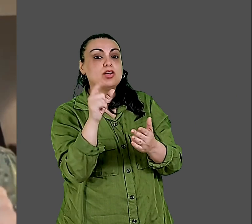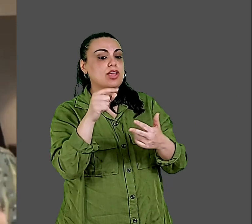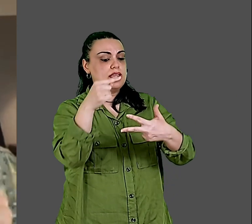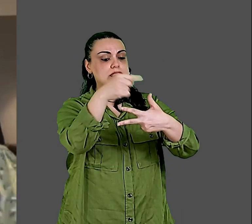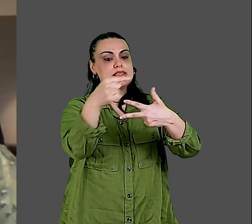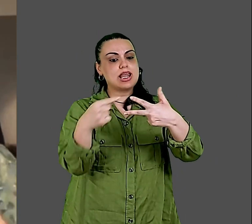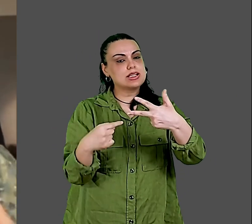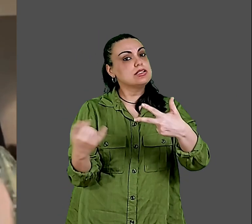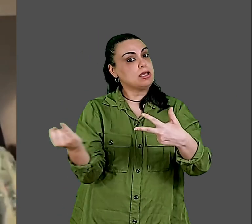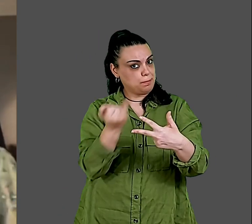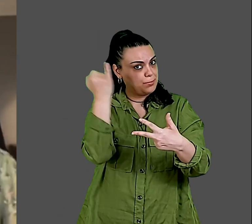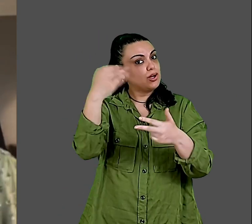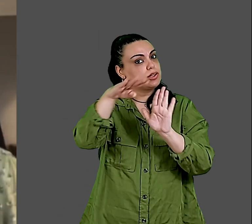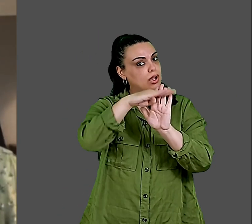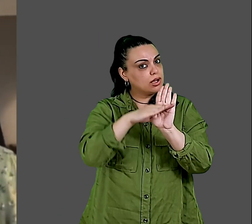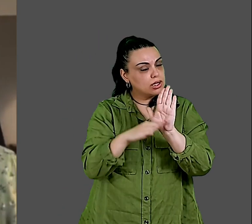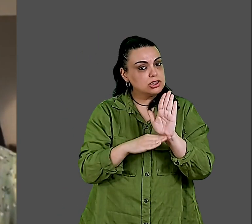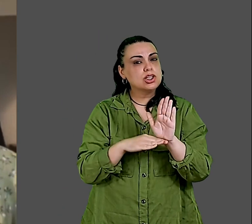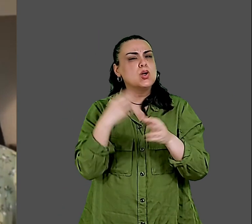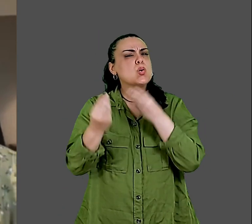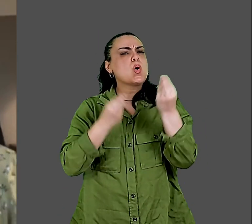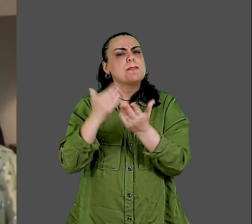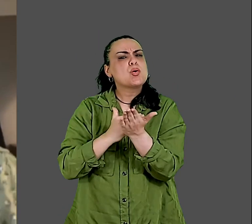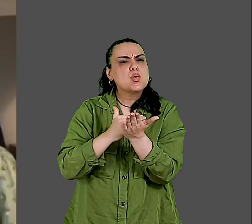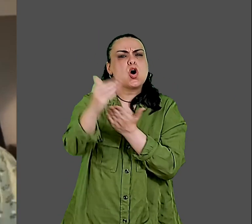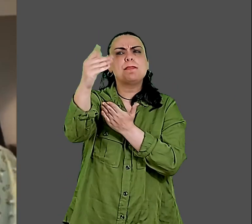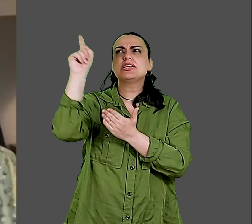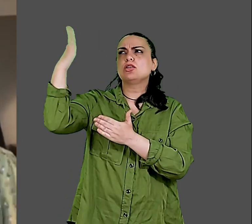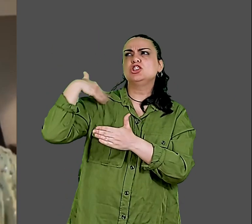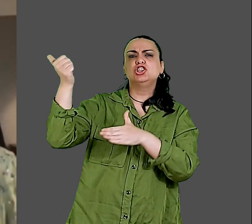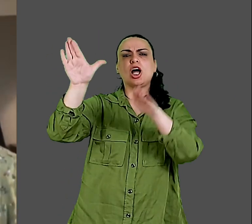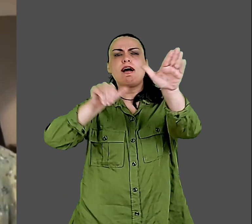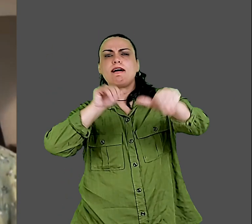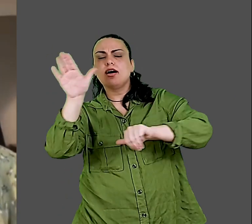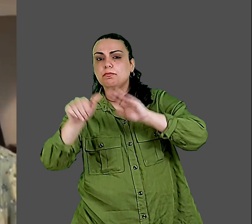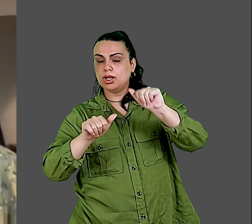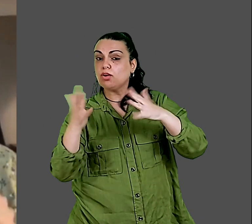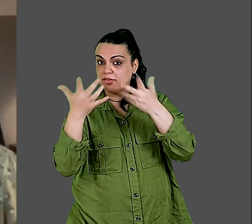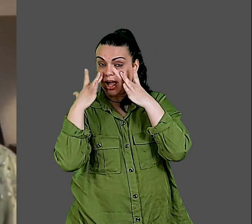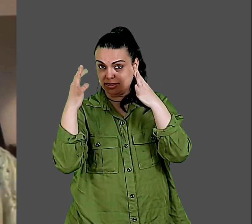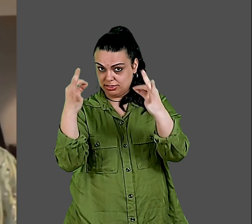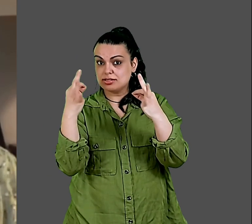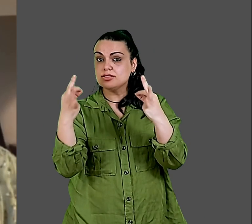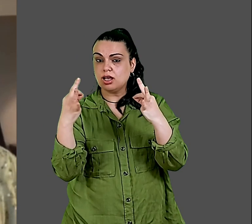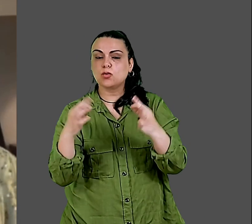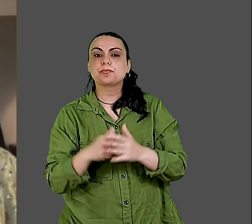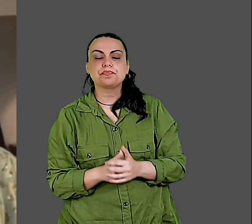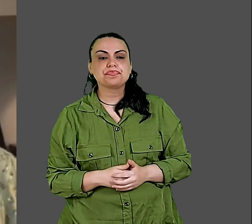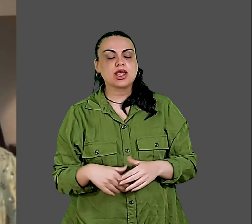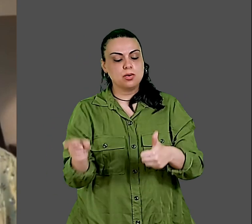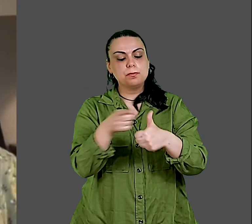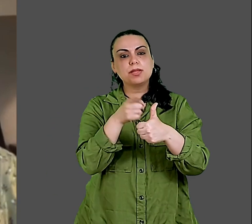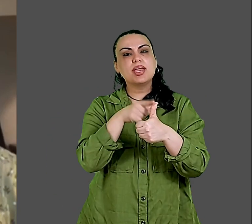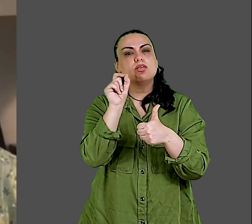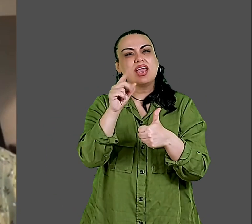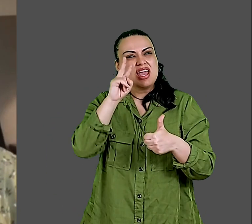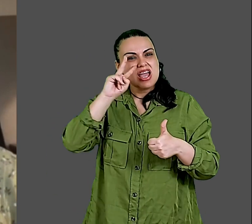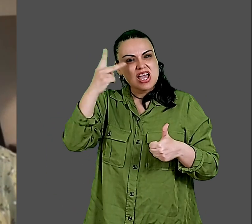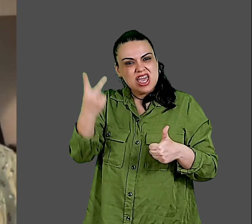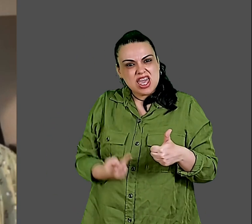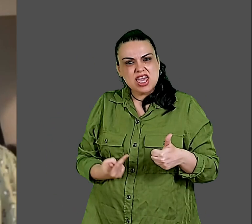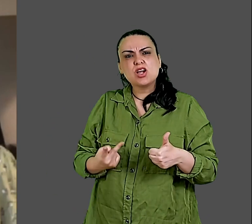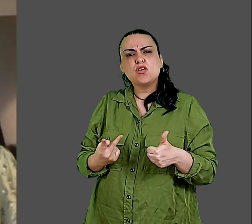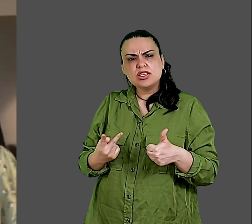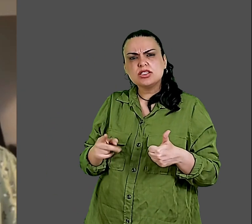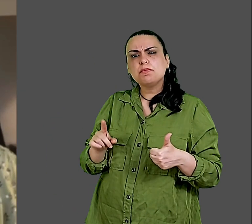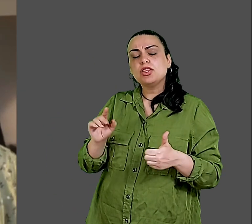3 pontos e eu quero você antenado, tá? O primeiro deles vai ser reconhecendo a autoridade de quem te chamou.